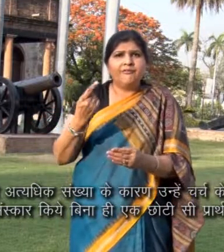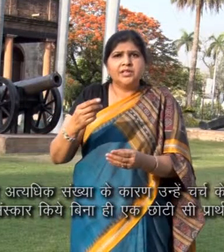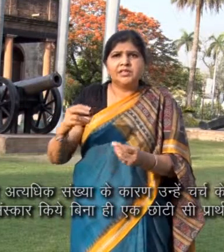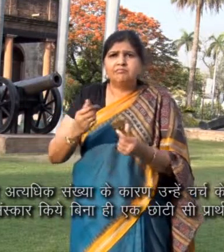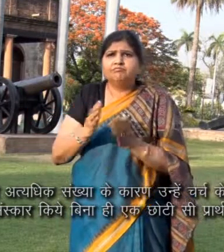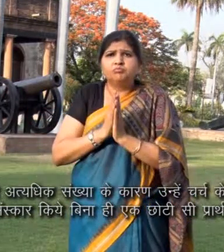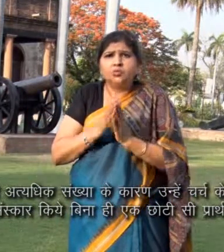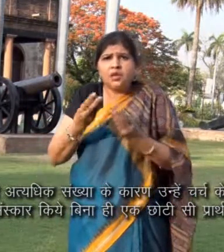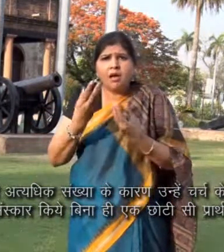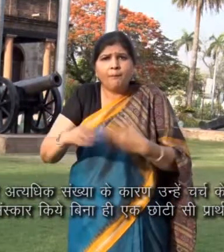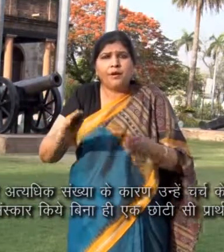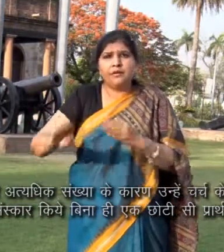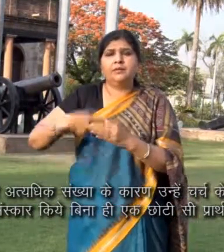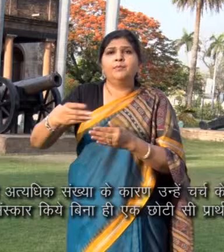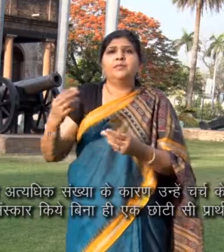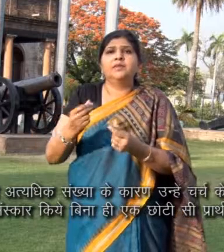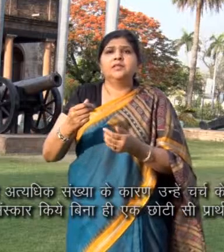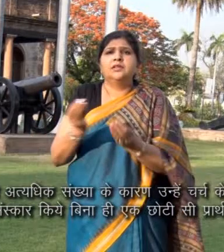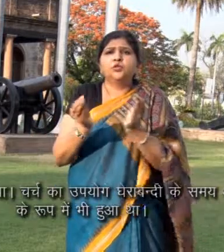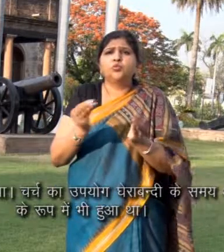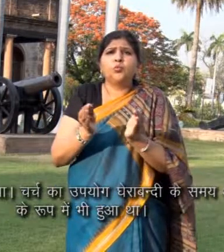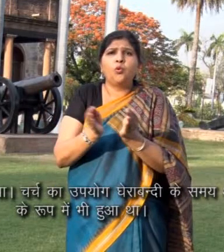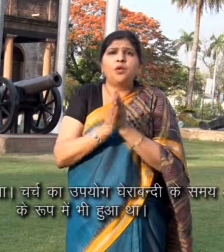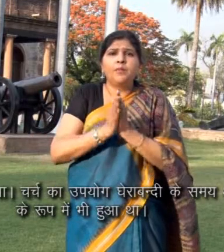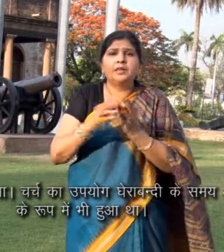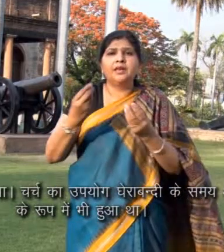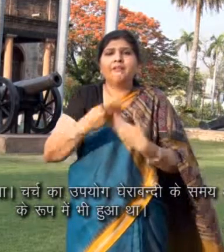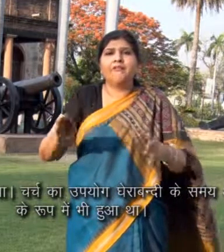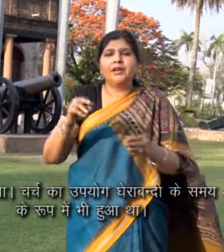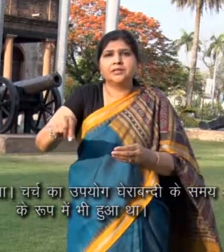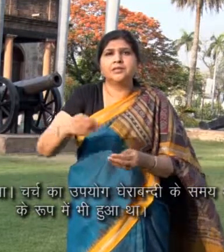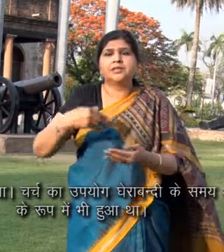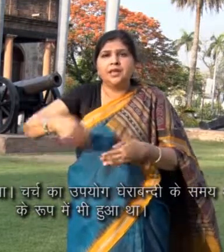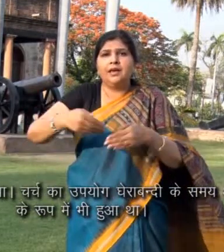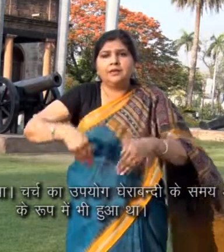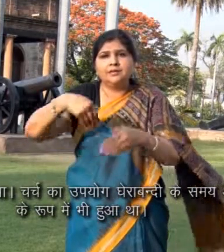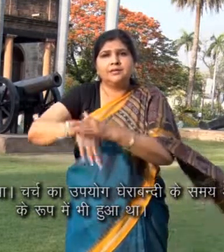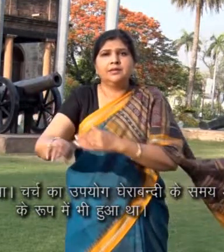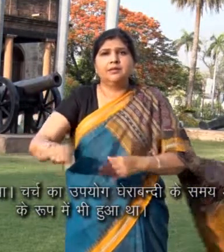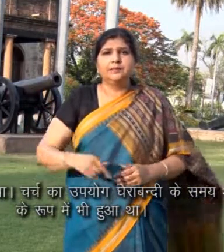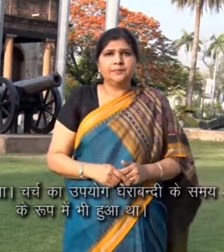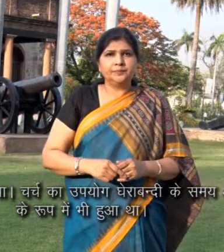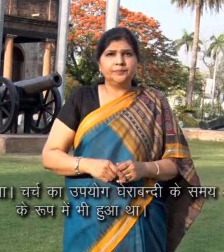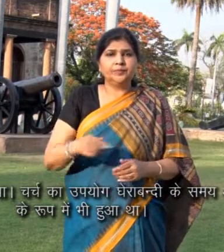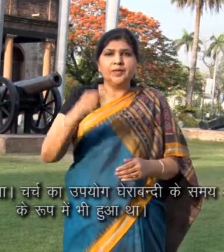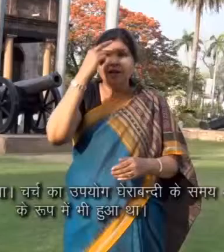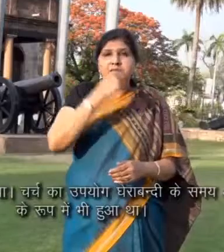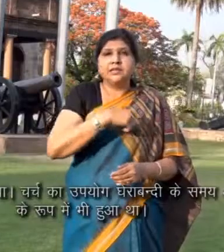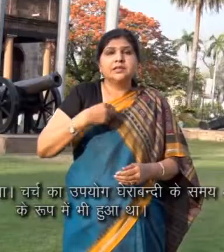किए बिना ही एक छोटी सी प्रार्थना करके दफना दिया जाता था। चर्च का उपयोग घेराबंदी